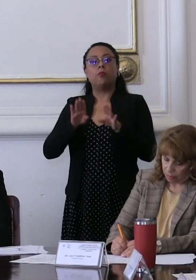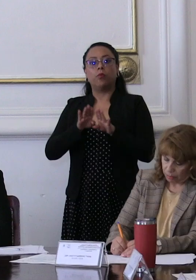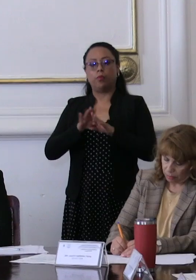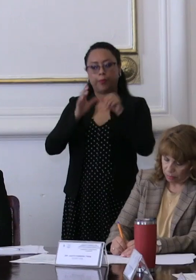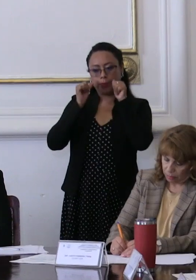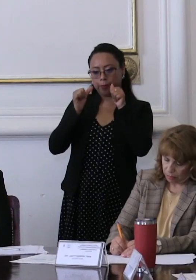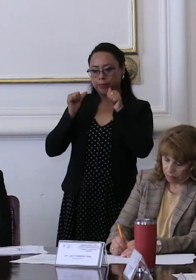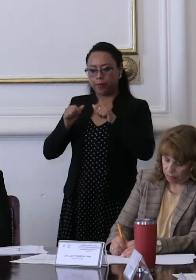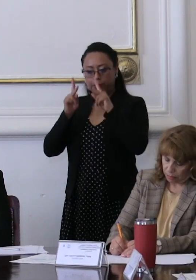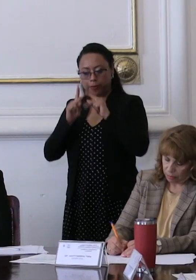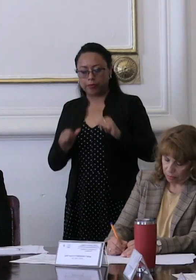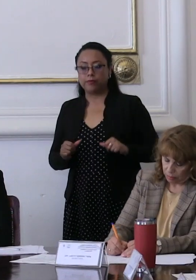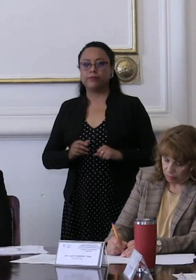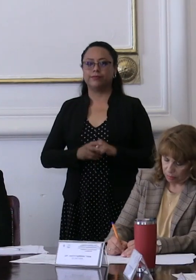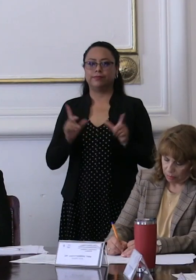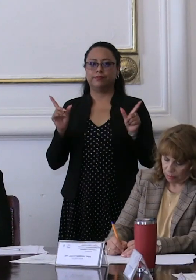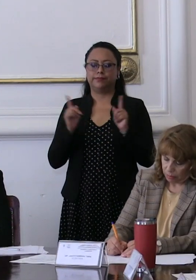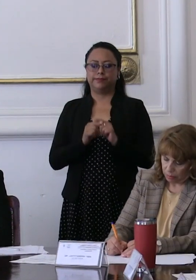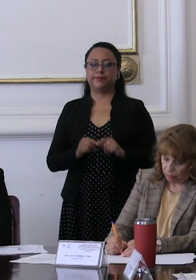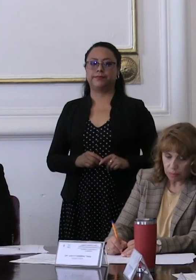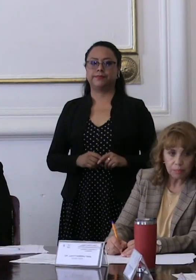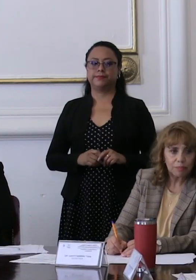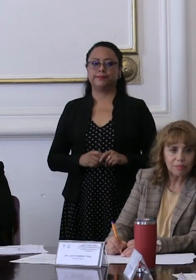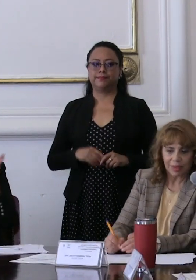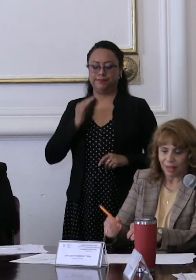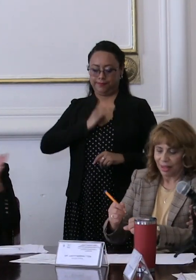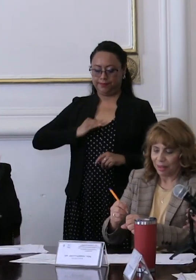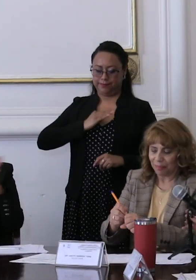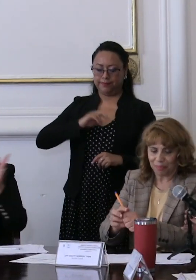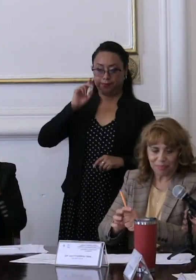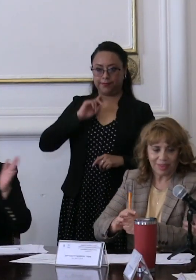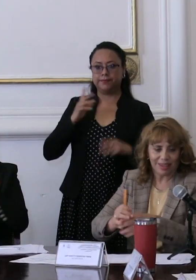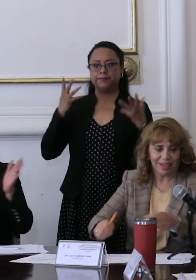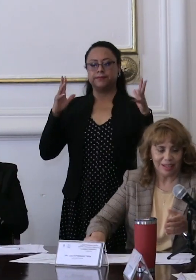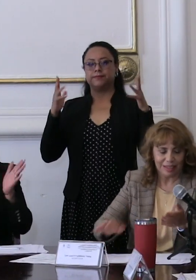de los que somos parte. Es cuanto.